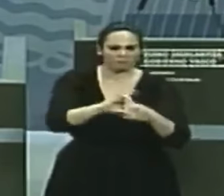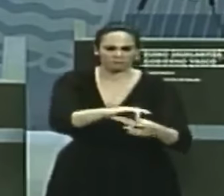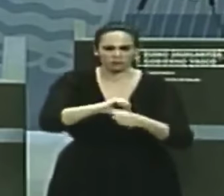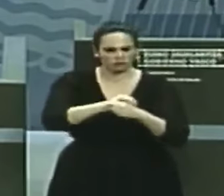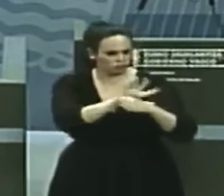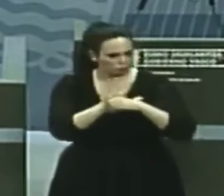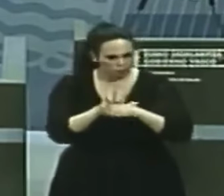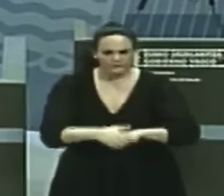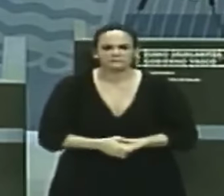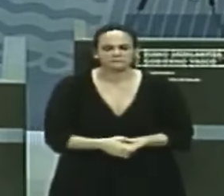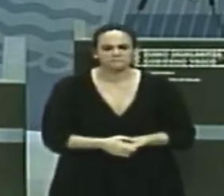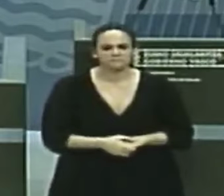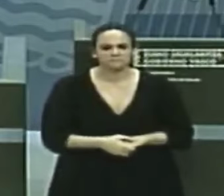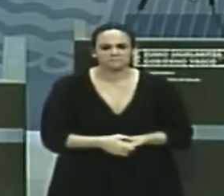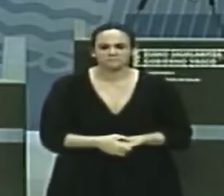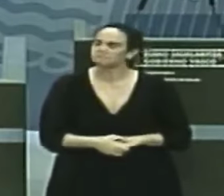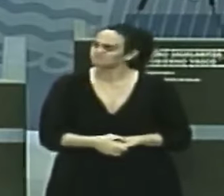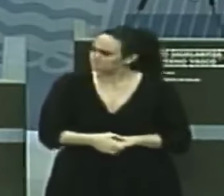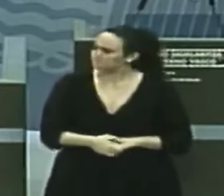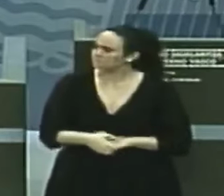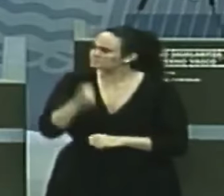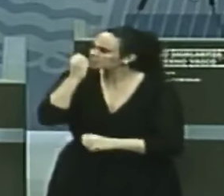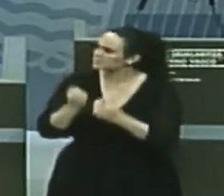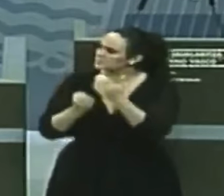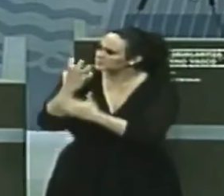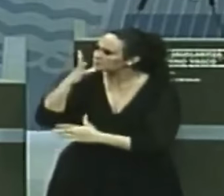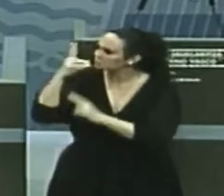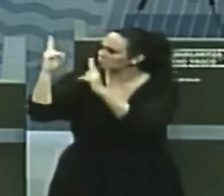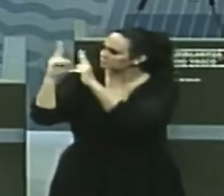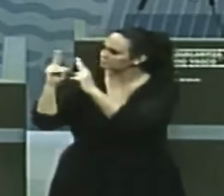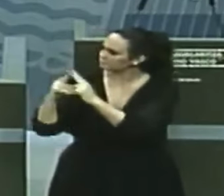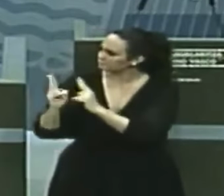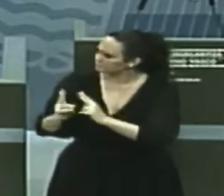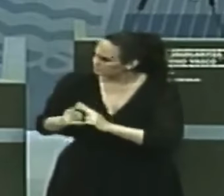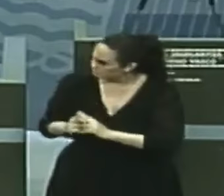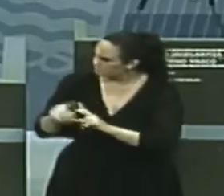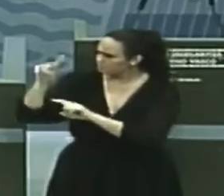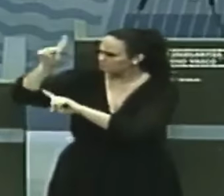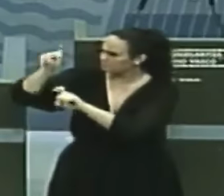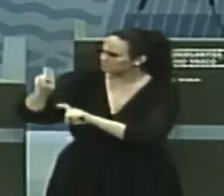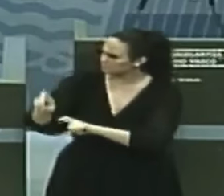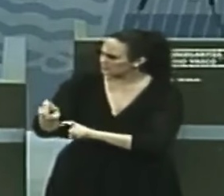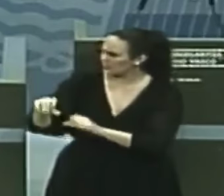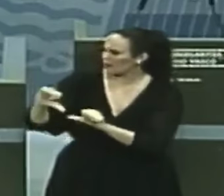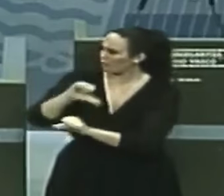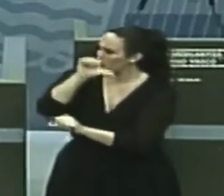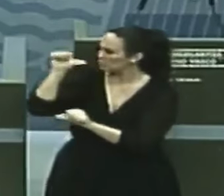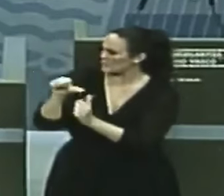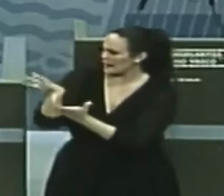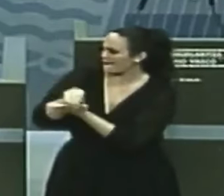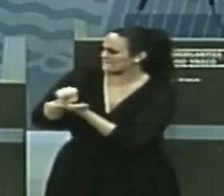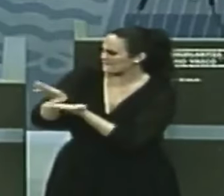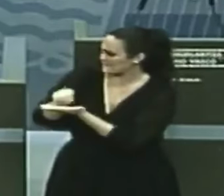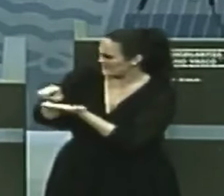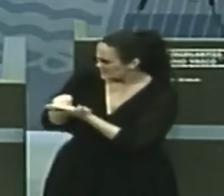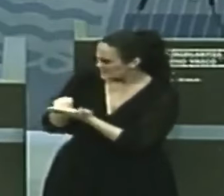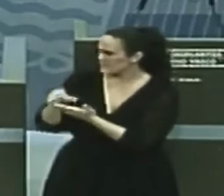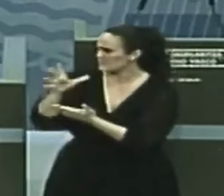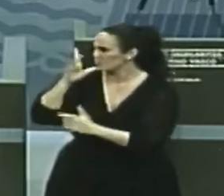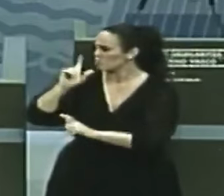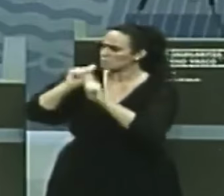estos temas vaya un paso ahora a hacerle las preguntas que a lo largo de la mañana hemos ido recogiendo por